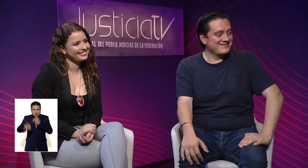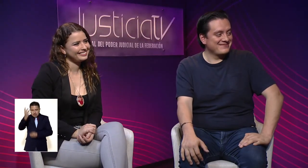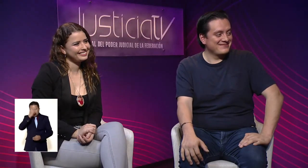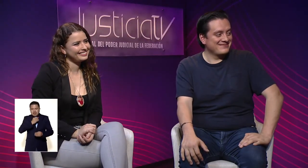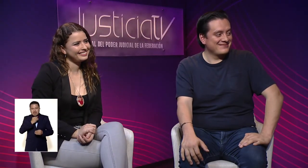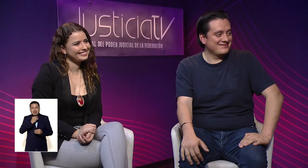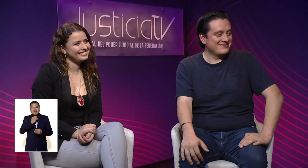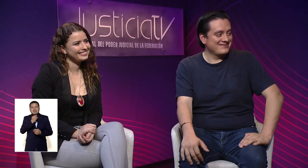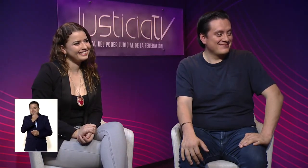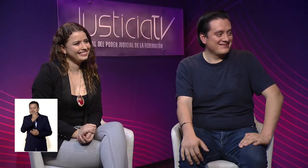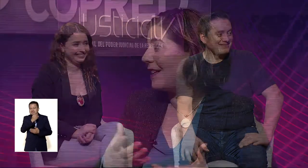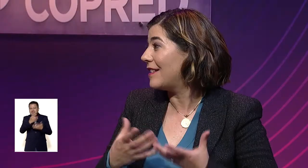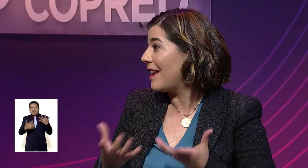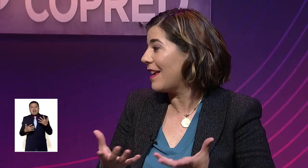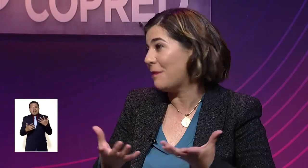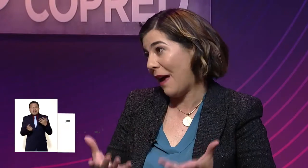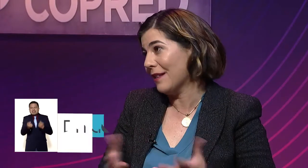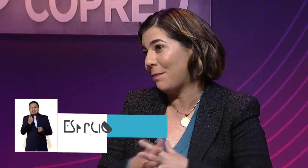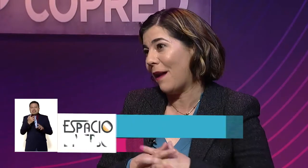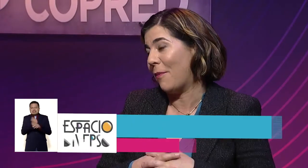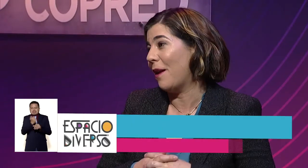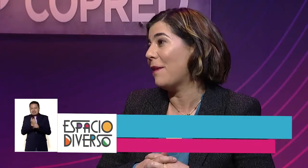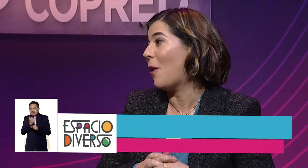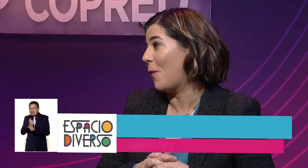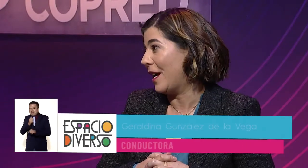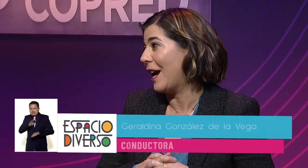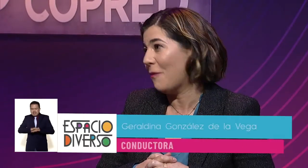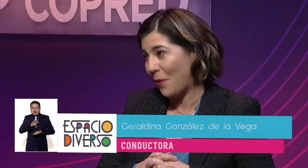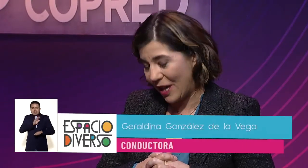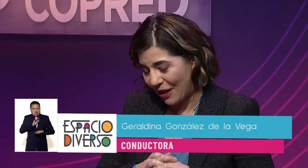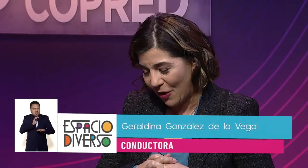par de señas más para poderme comunicar un poquito.